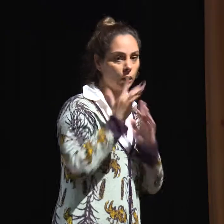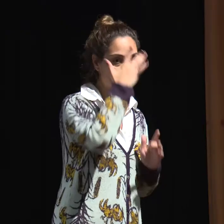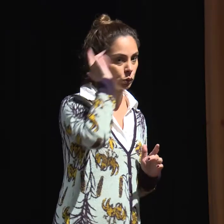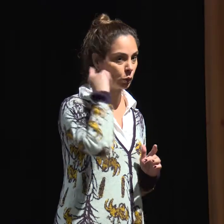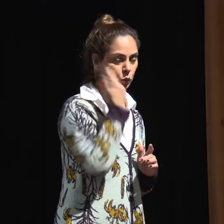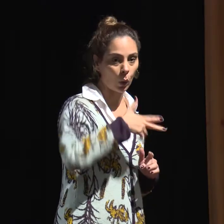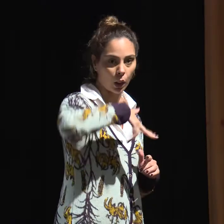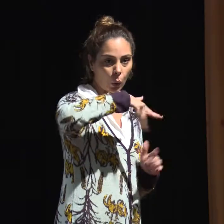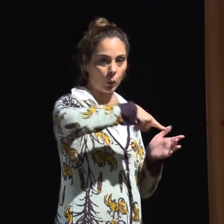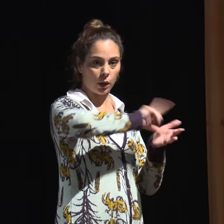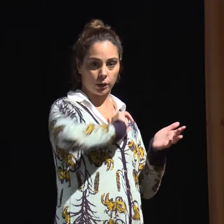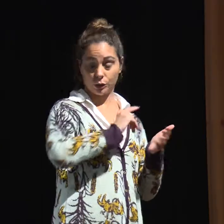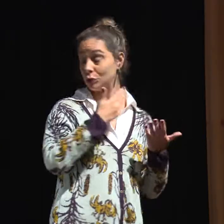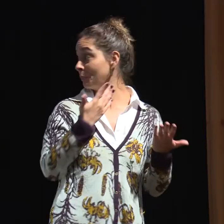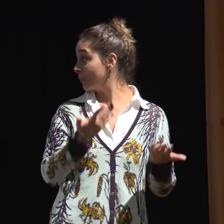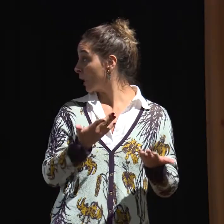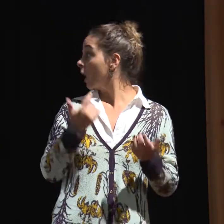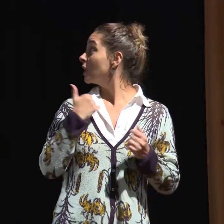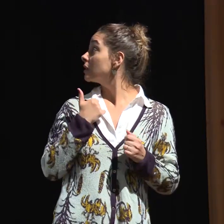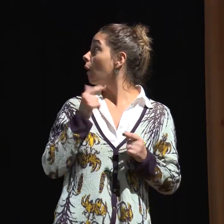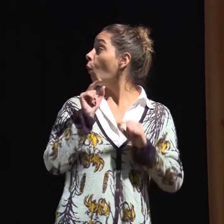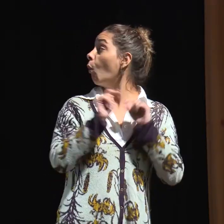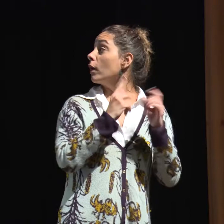Antes de 2012, eu nunca tinha tido contato com alunos surdos.